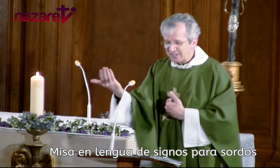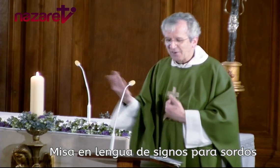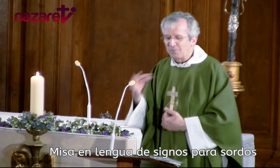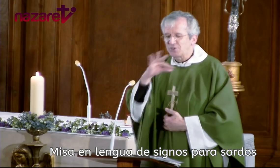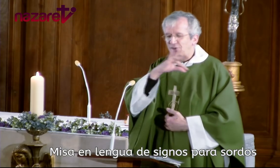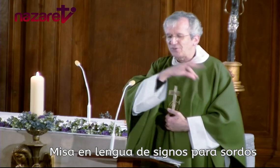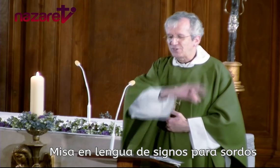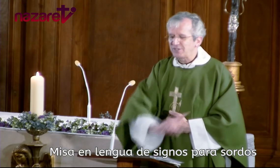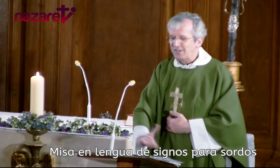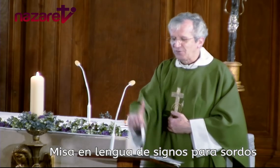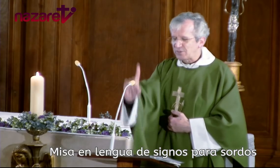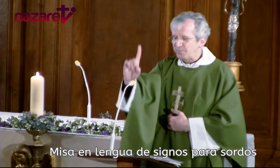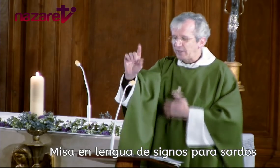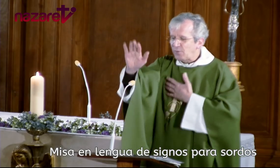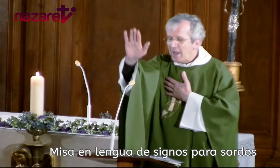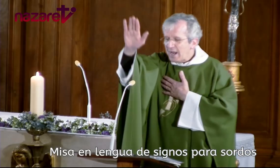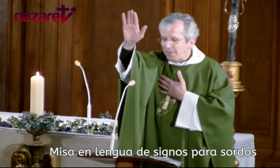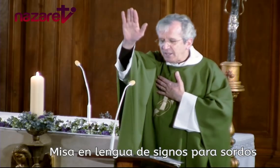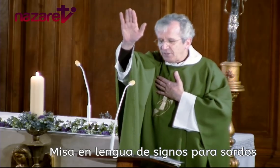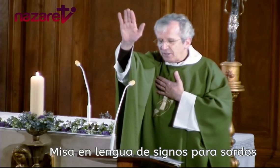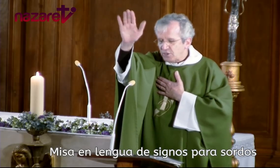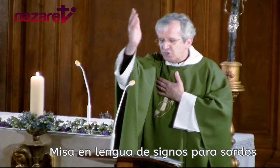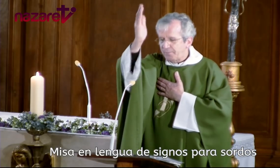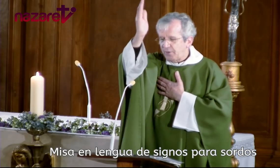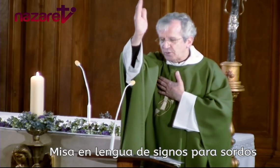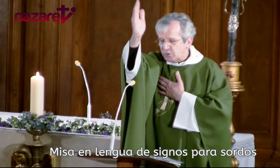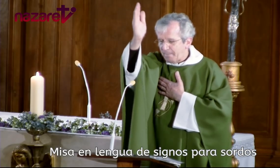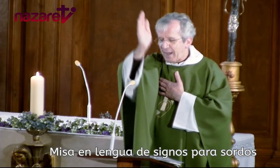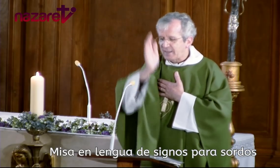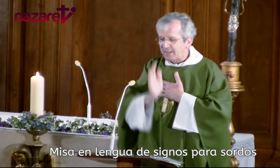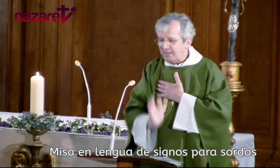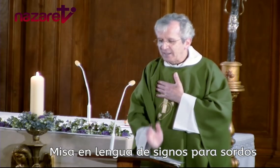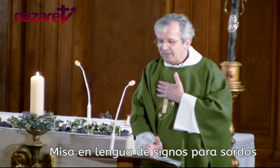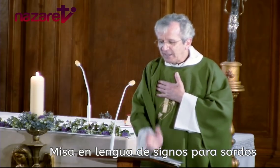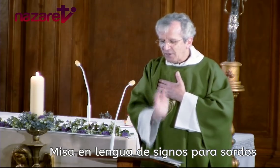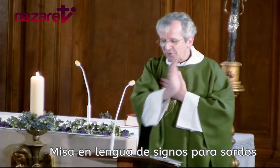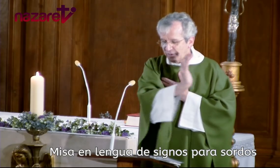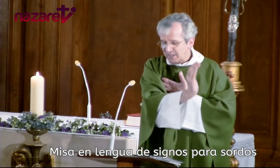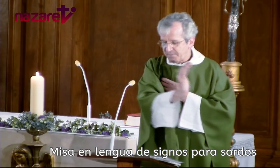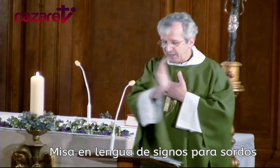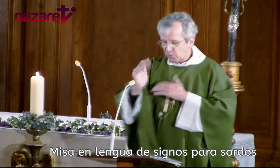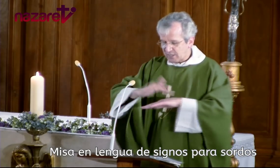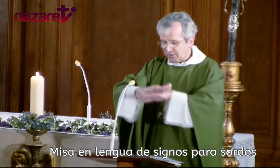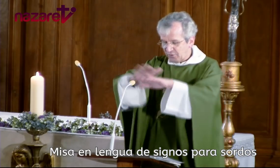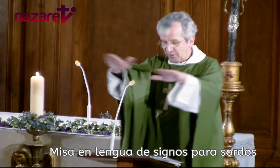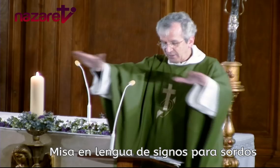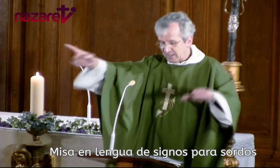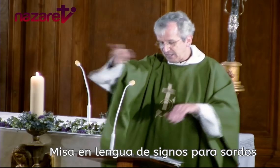con vosotros y con tu espíritu. La bendición de Dios Todopoderoso, Padre, Hijo y Espíritu Santo, descienda